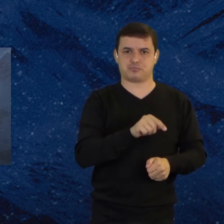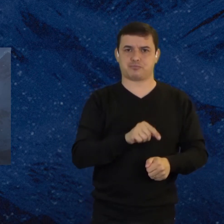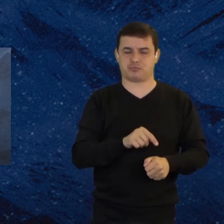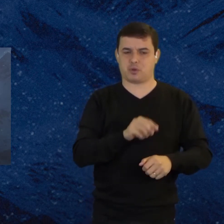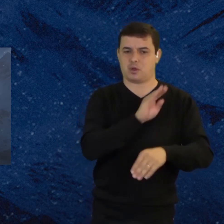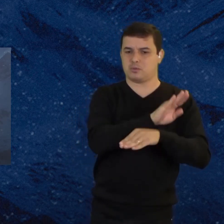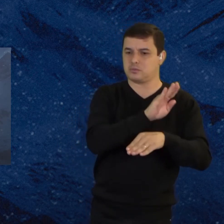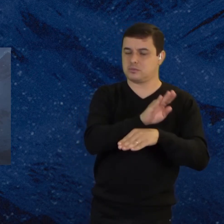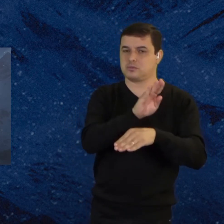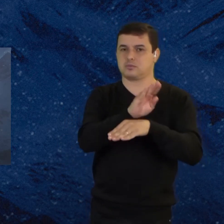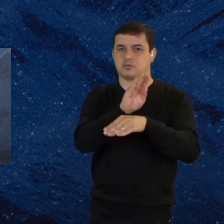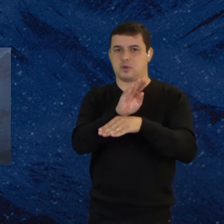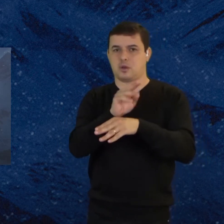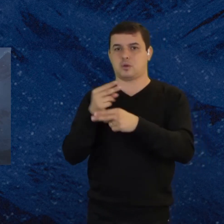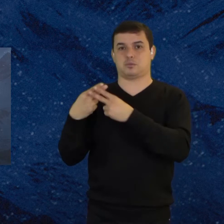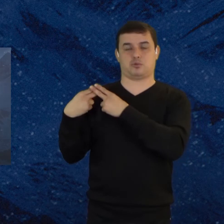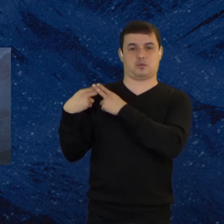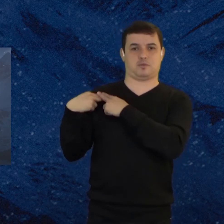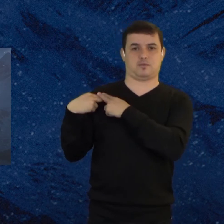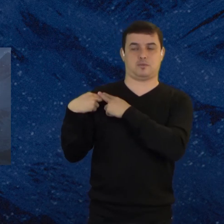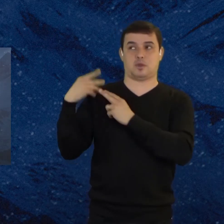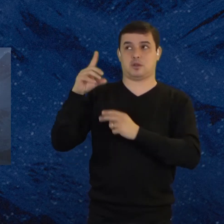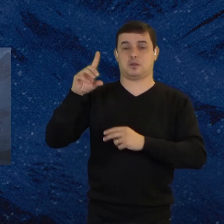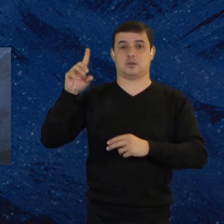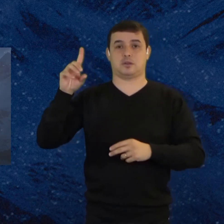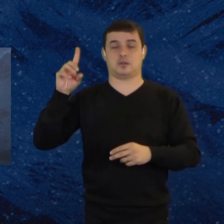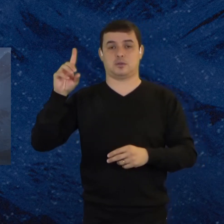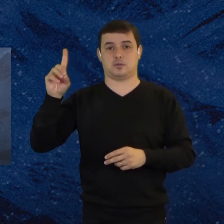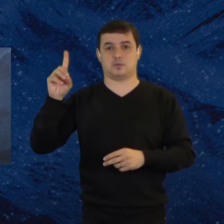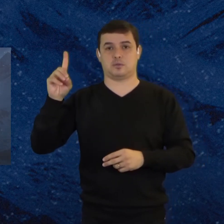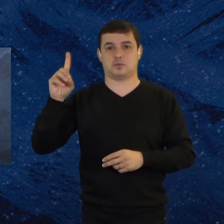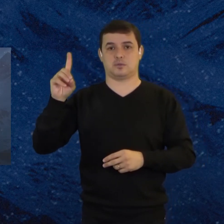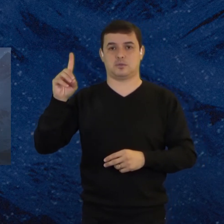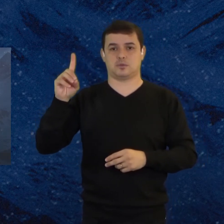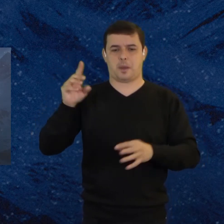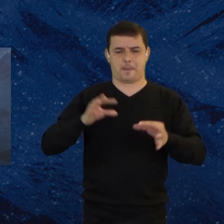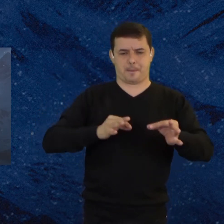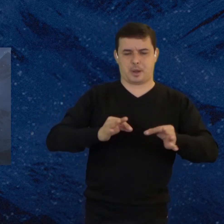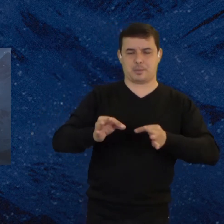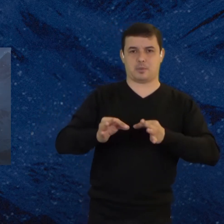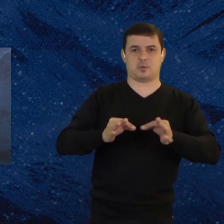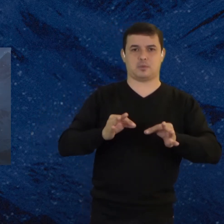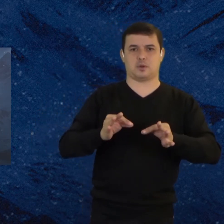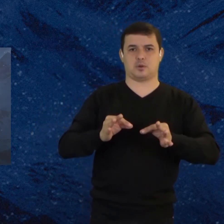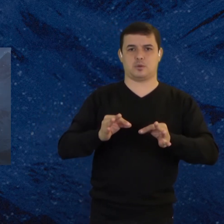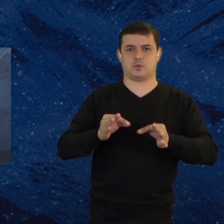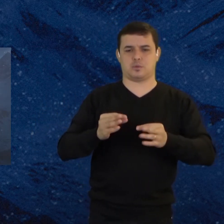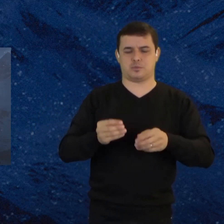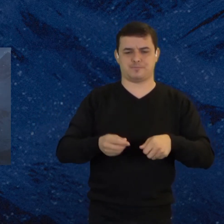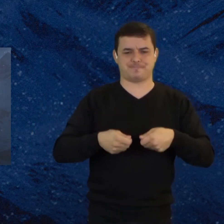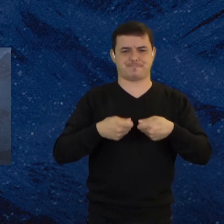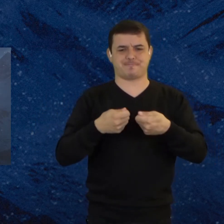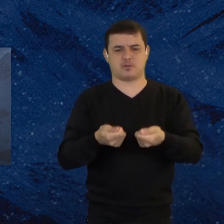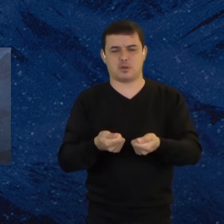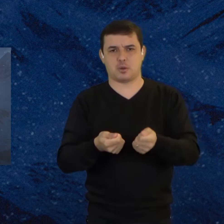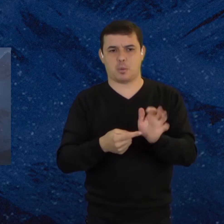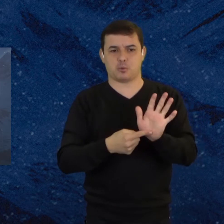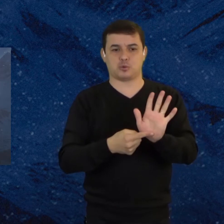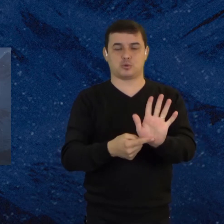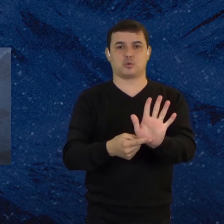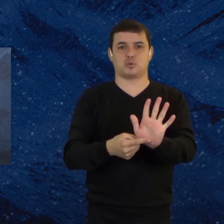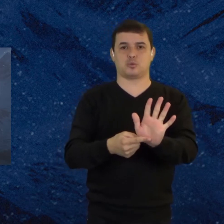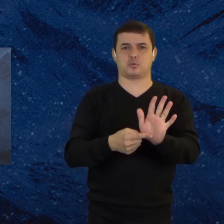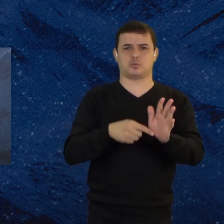quê. Então Deus criou todo um procedimento e entregou de forma detalhada para o povo de